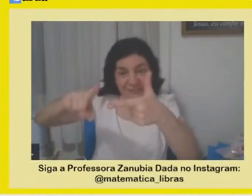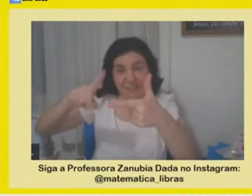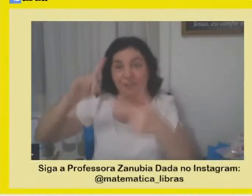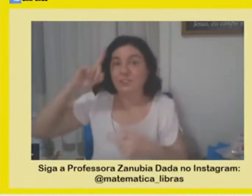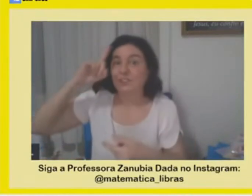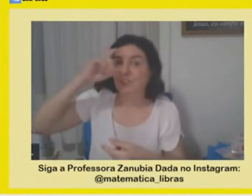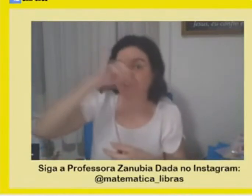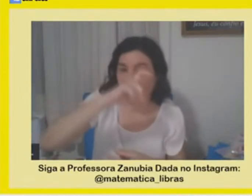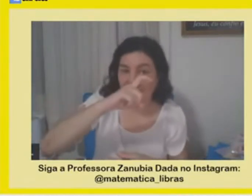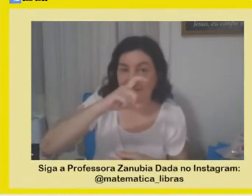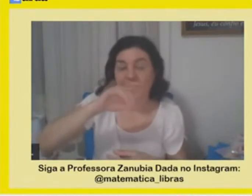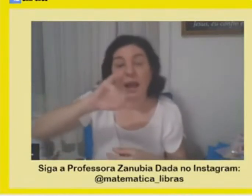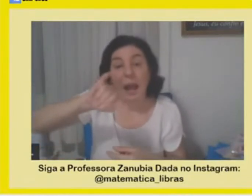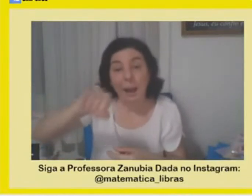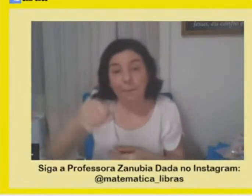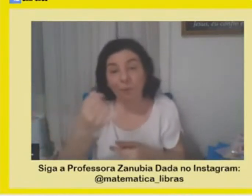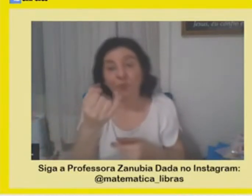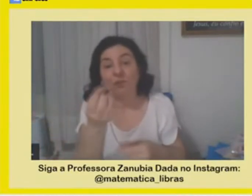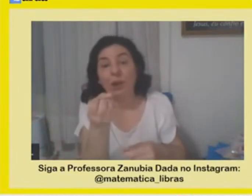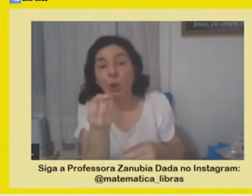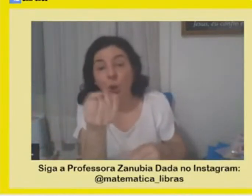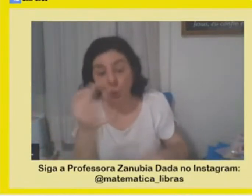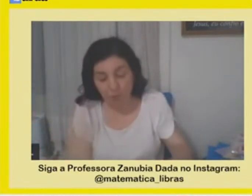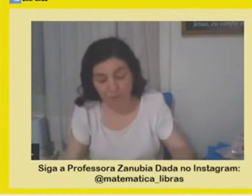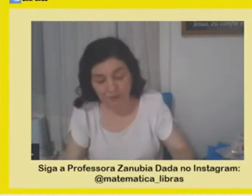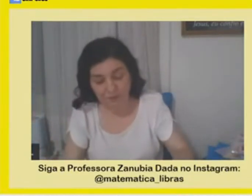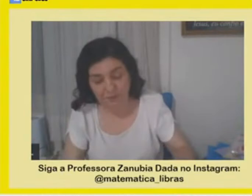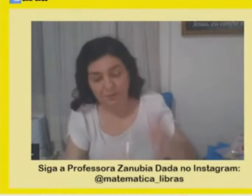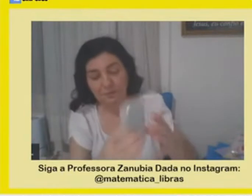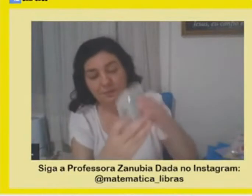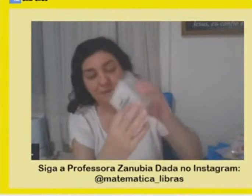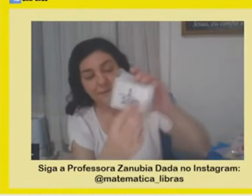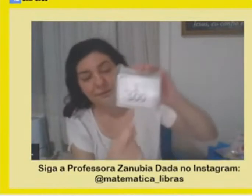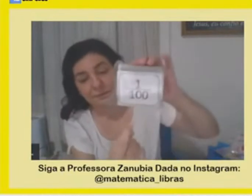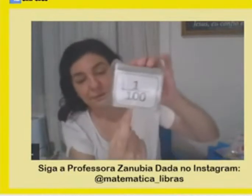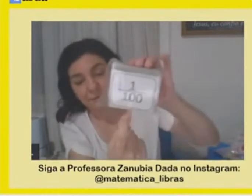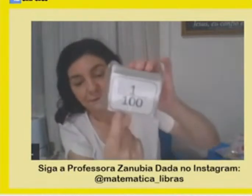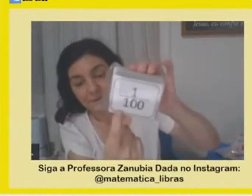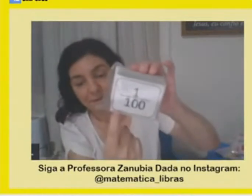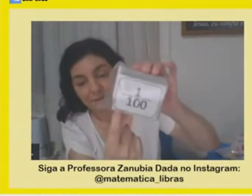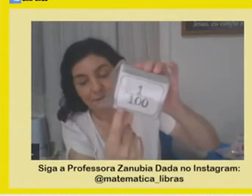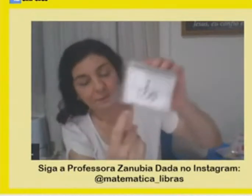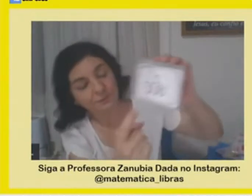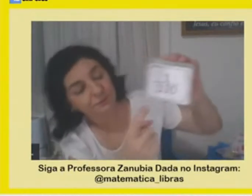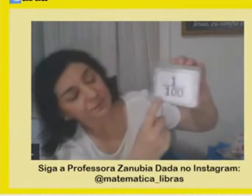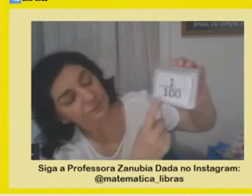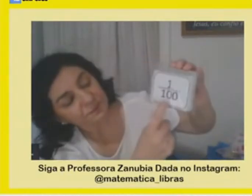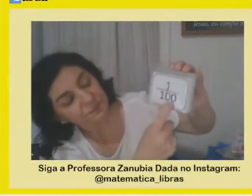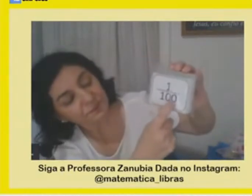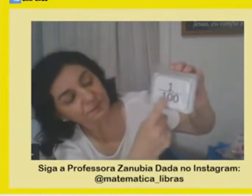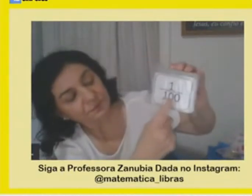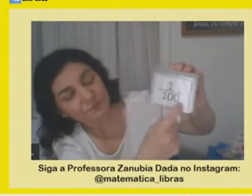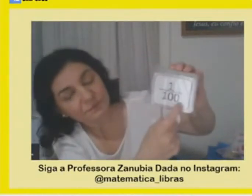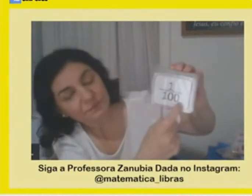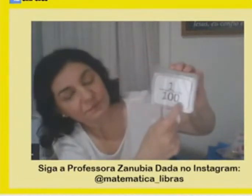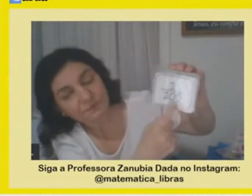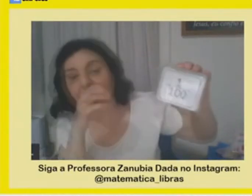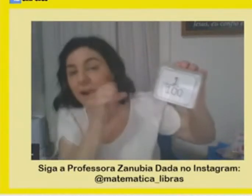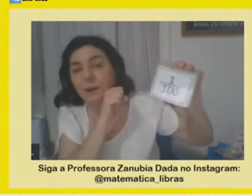fácil. Porque na divisão é mais difícil. Aqui contando é mais fácil.